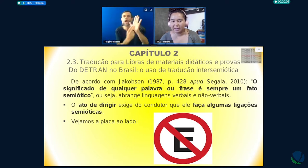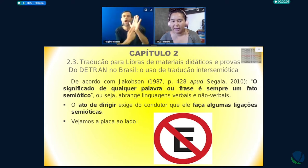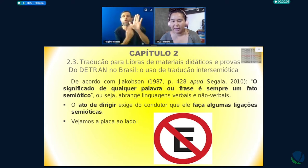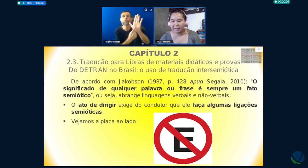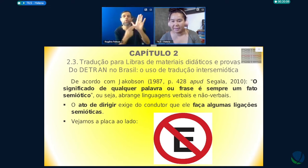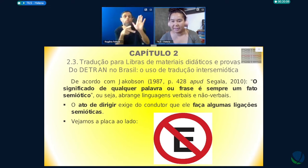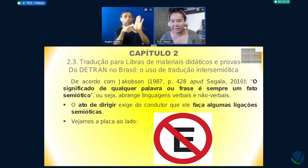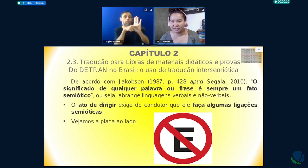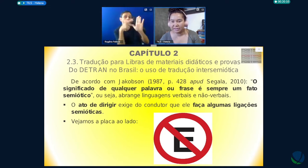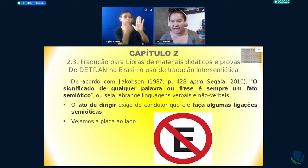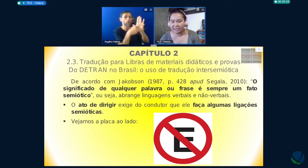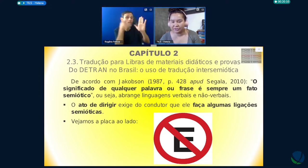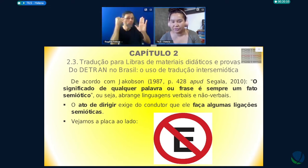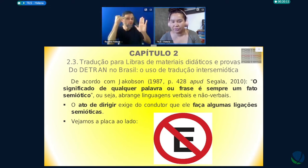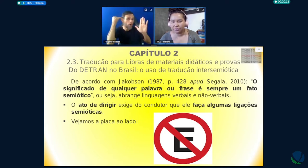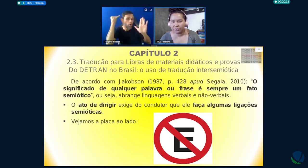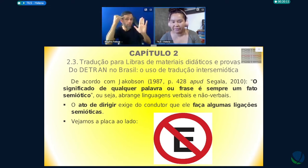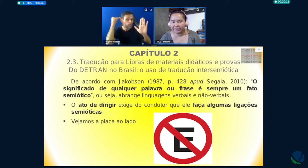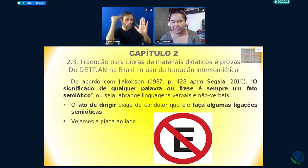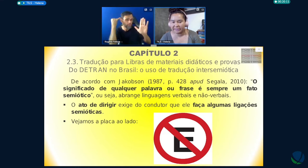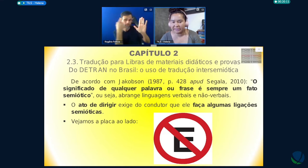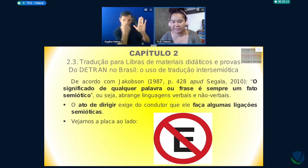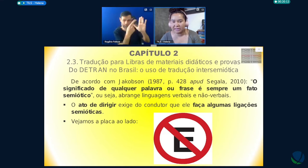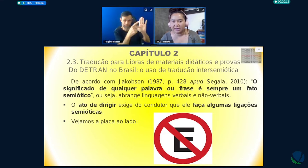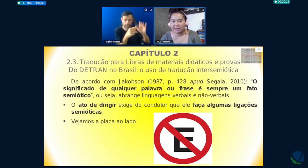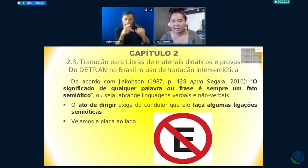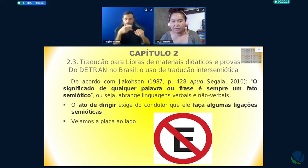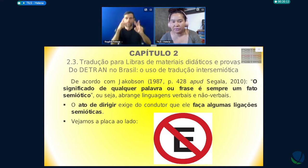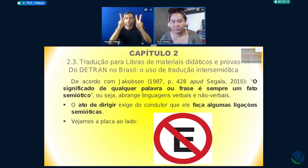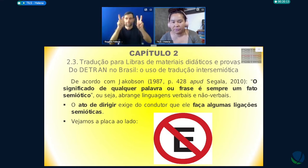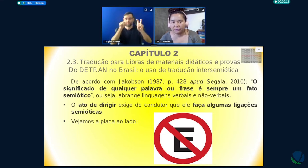Traz materiais didáticos com referências